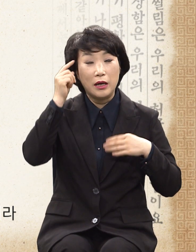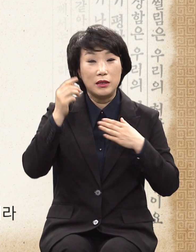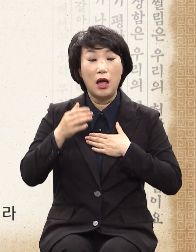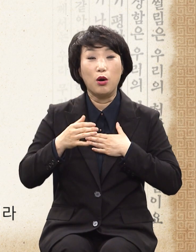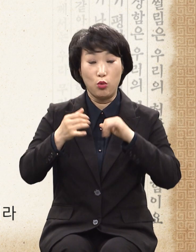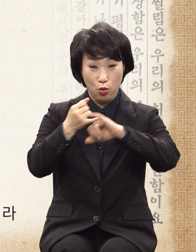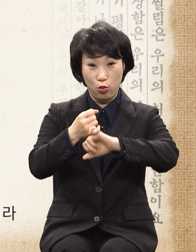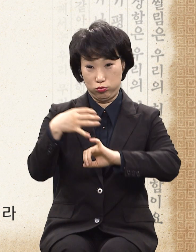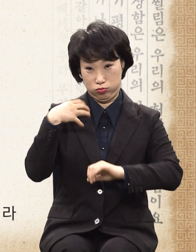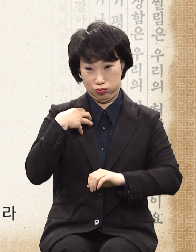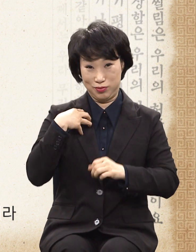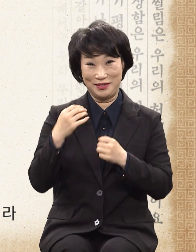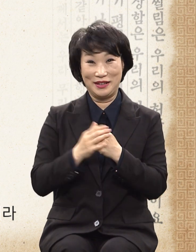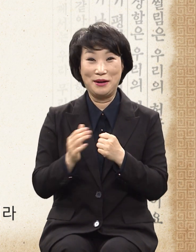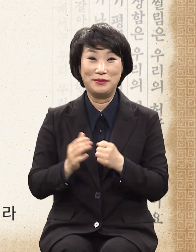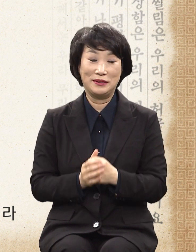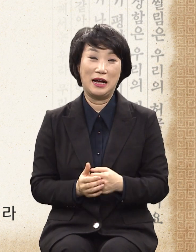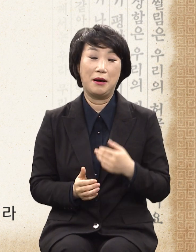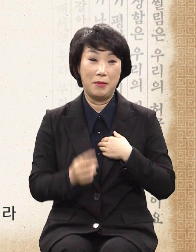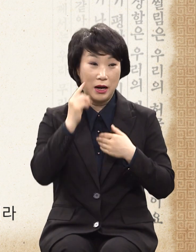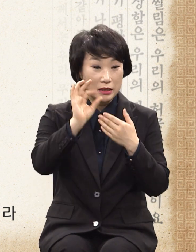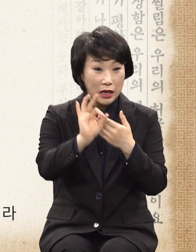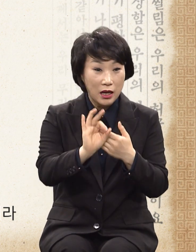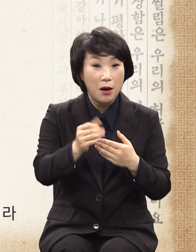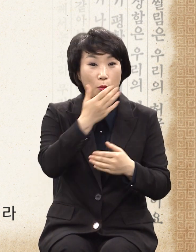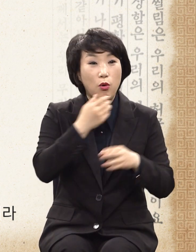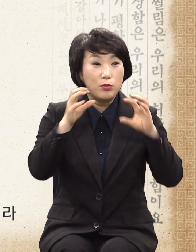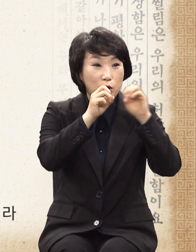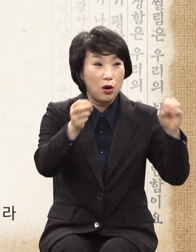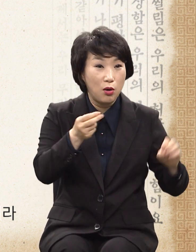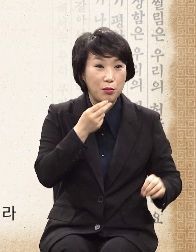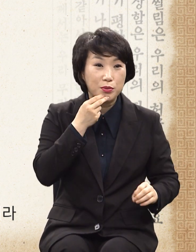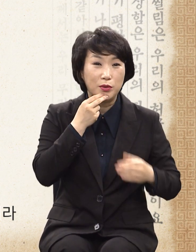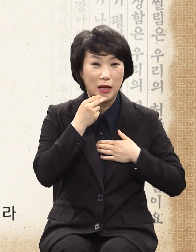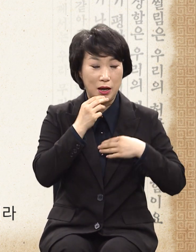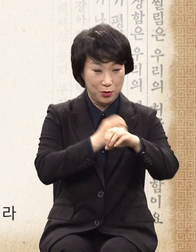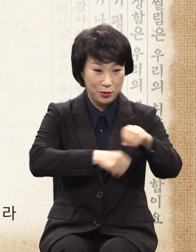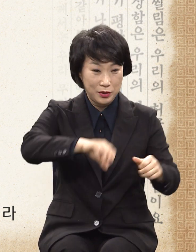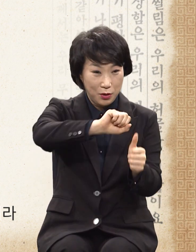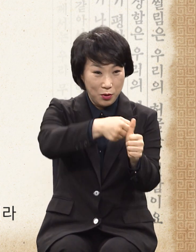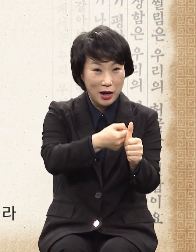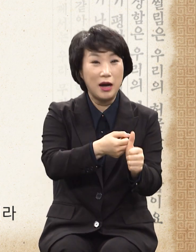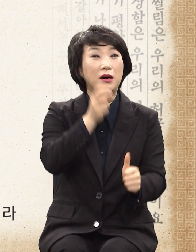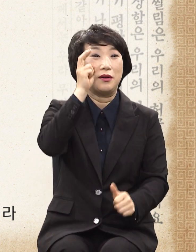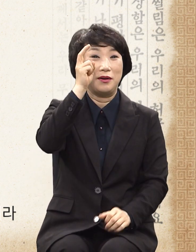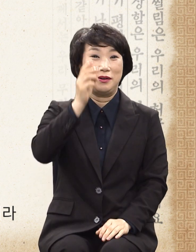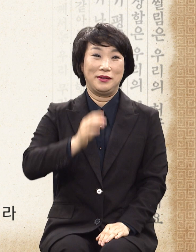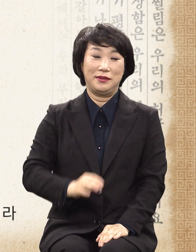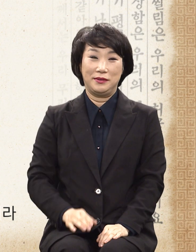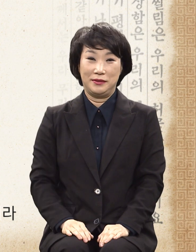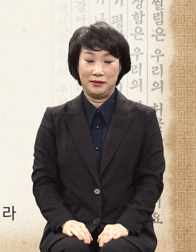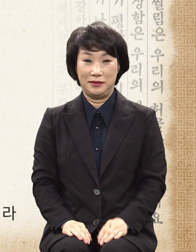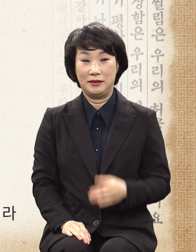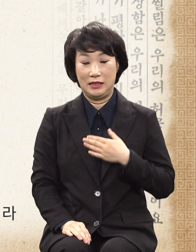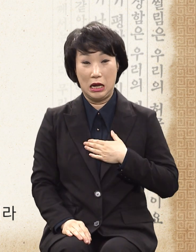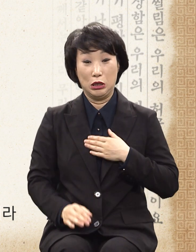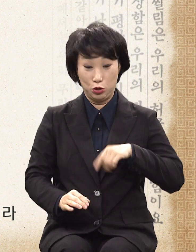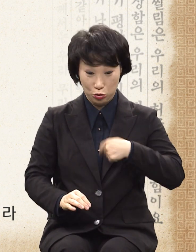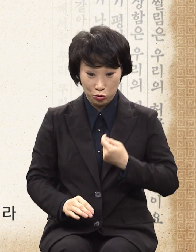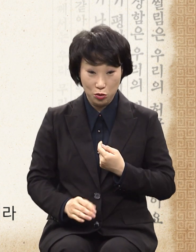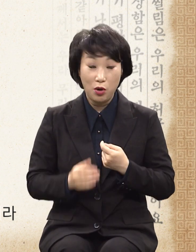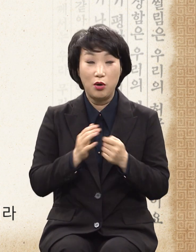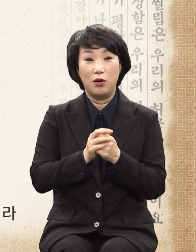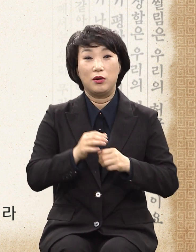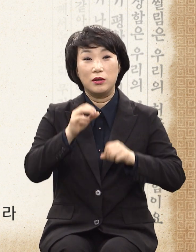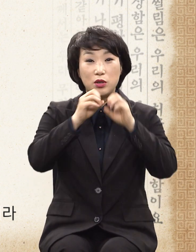내가 부득불할 일임이라. 만일 복음을 전하지 아니하면 내게 화가 있을 것이미로라. 내가 내 임의로